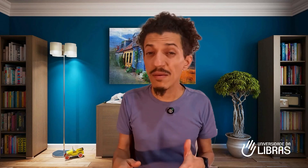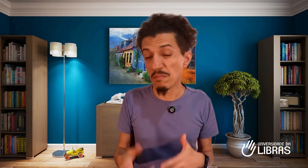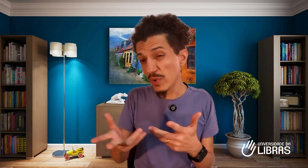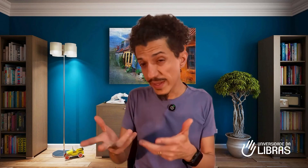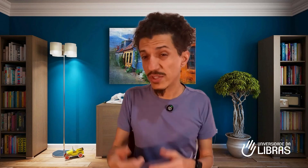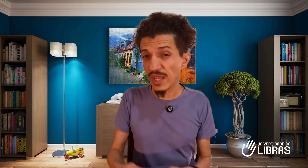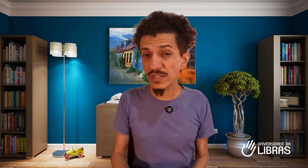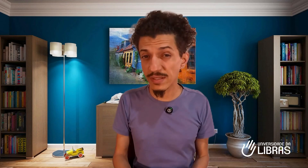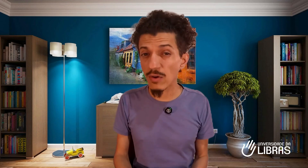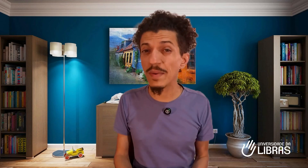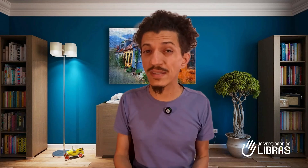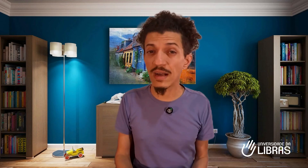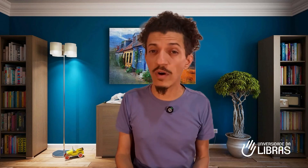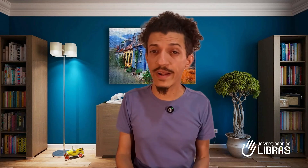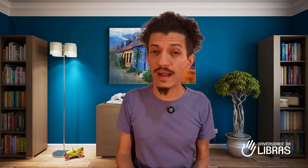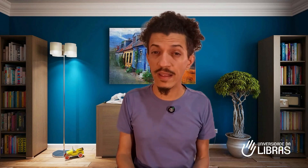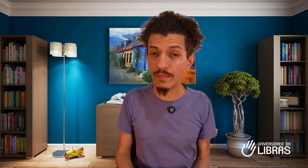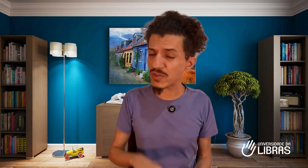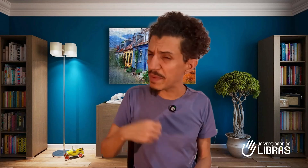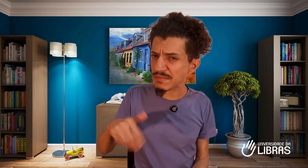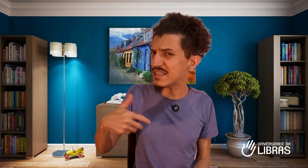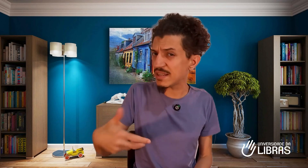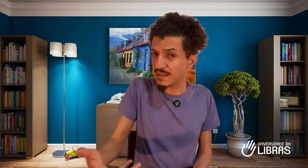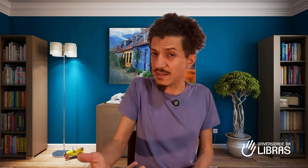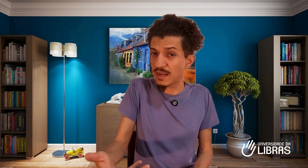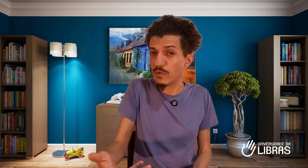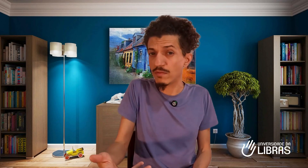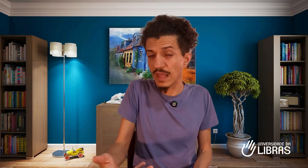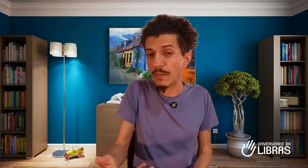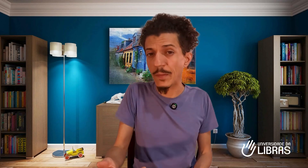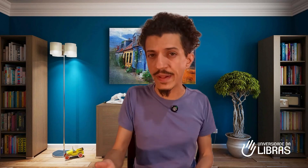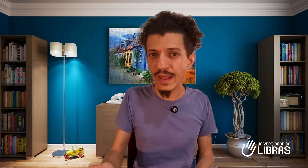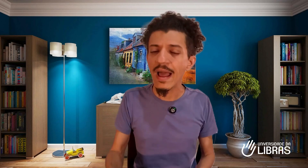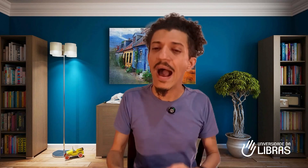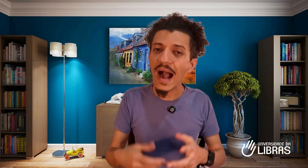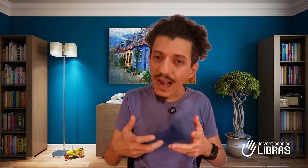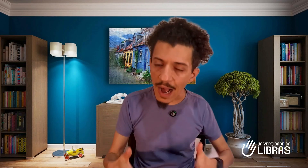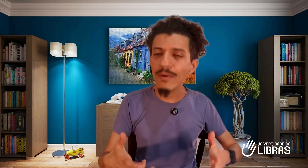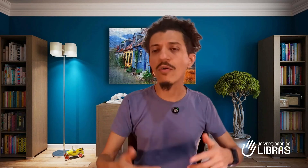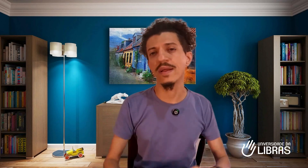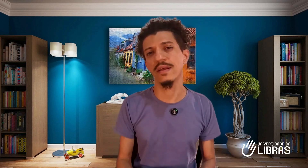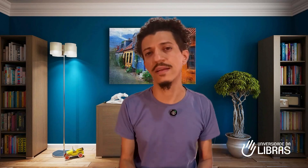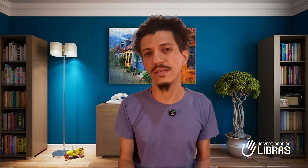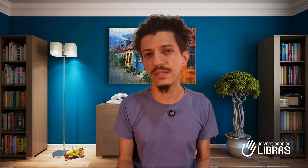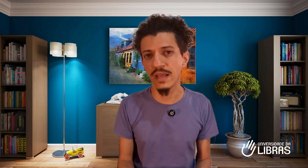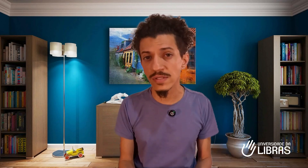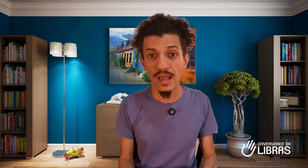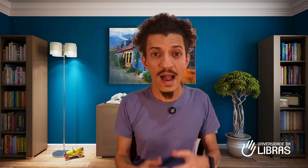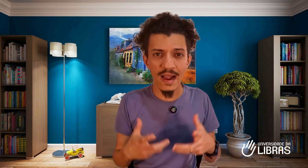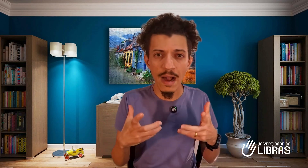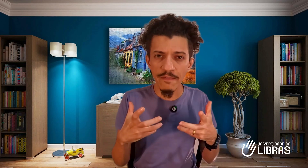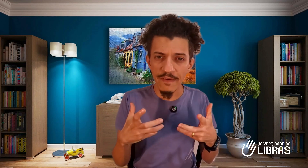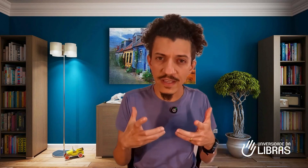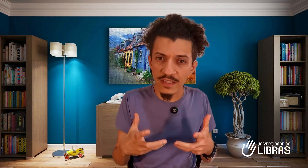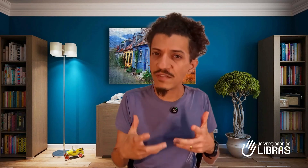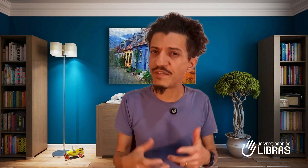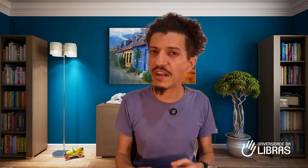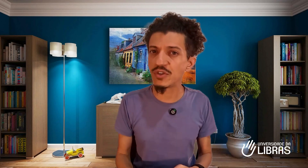muita gente que está começando agora na Libras, ou mesmo que já está tentando há muito tempo aprender, acaba cometendo esses erros, acaba fazendo esses freios de mão